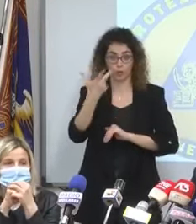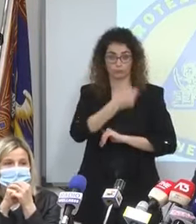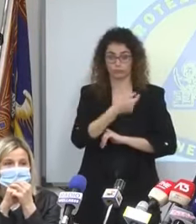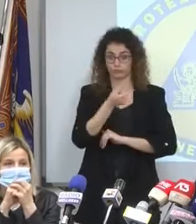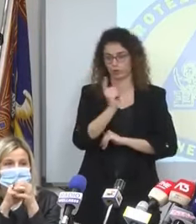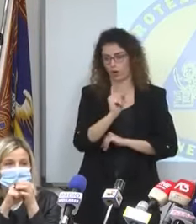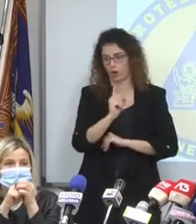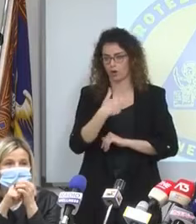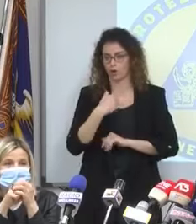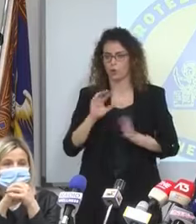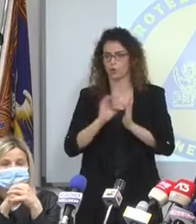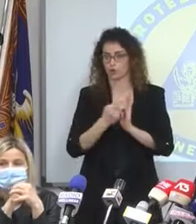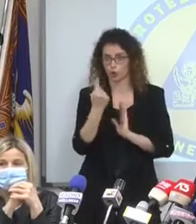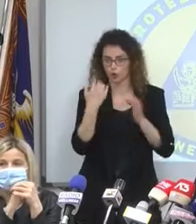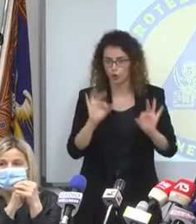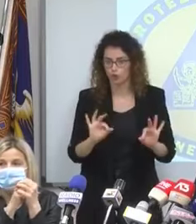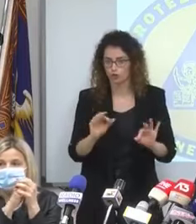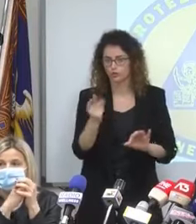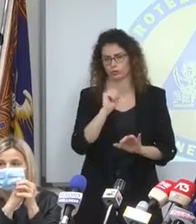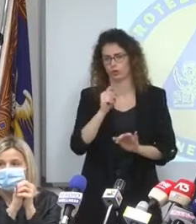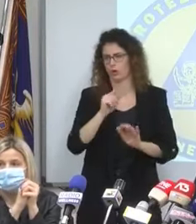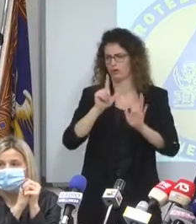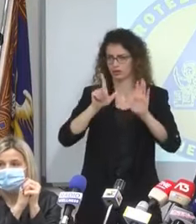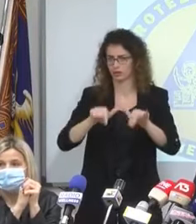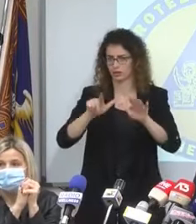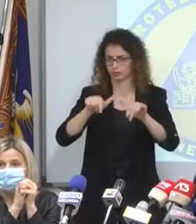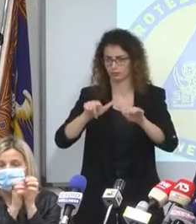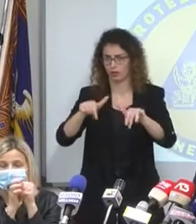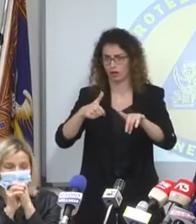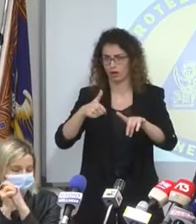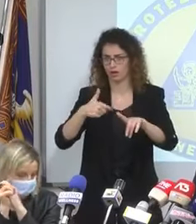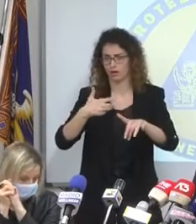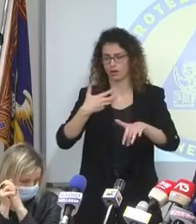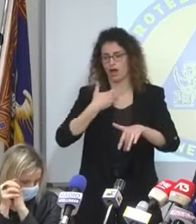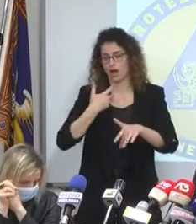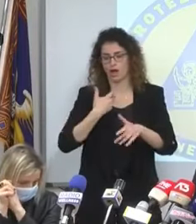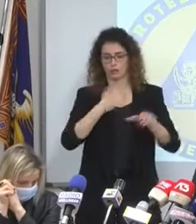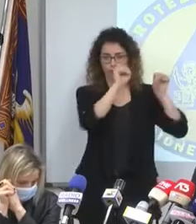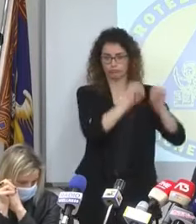rimasta in piedi settimane. Nel frattempo noi abbiamo esaurito le scorte.